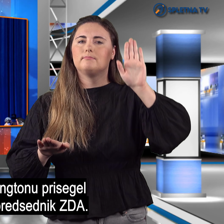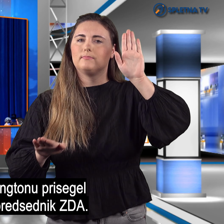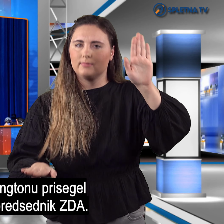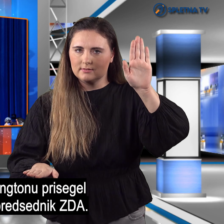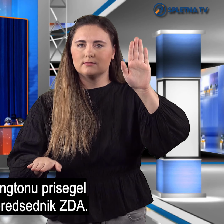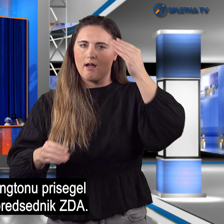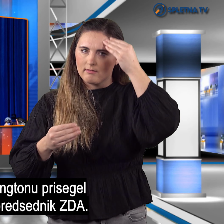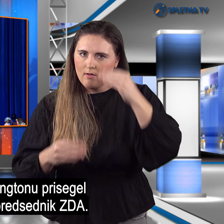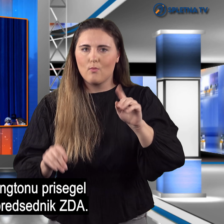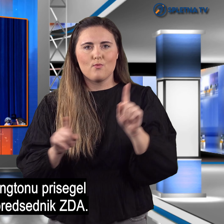ZDA.